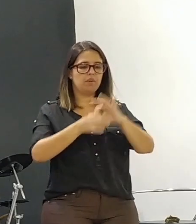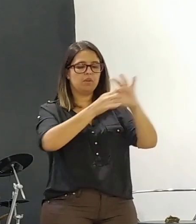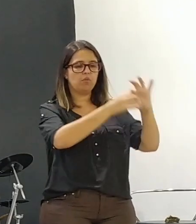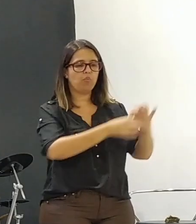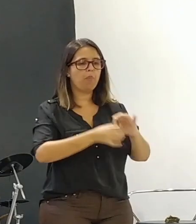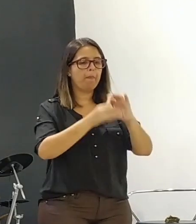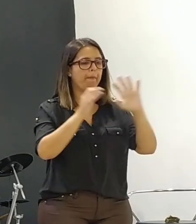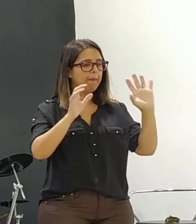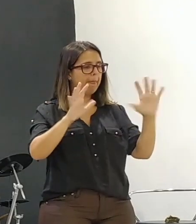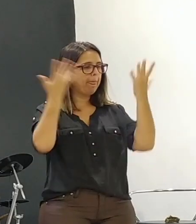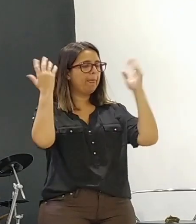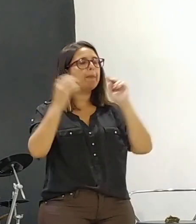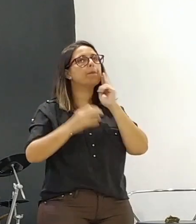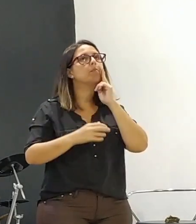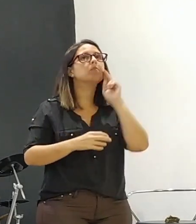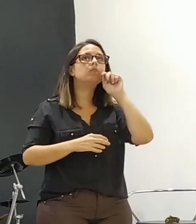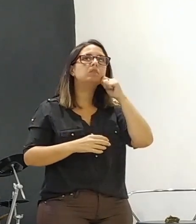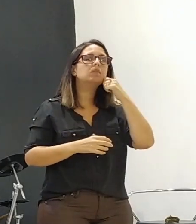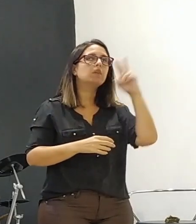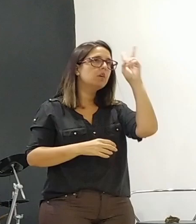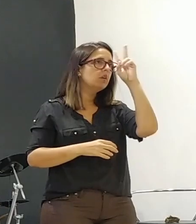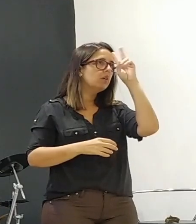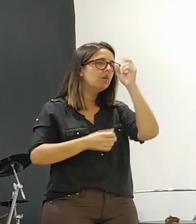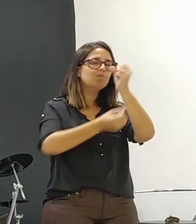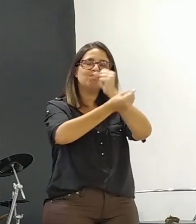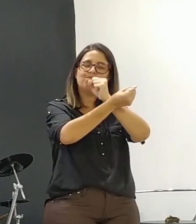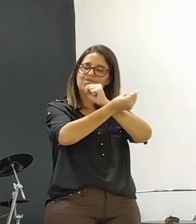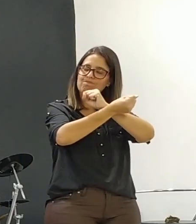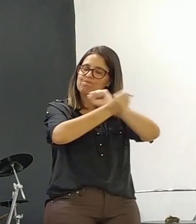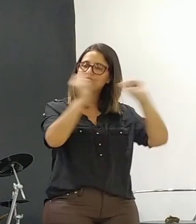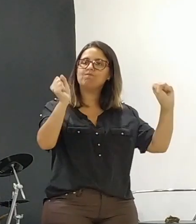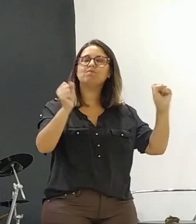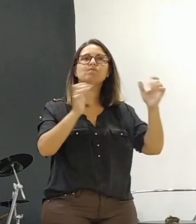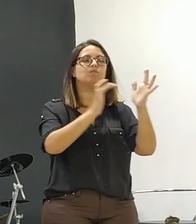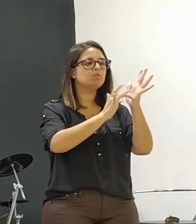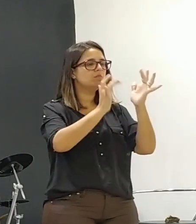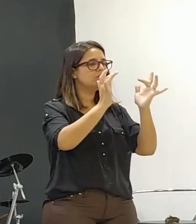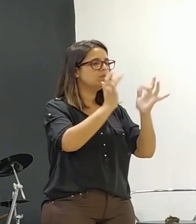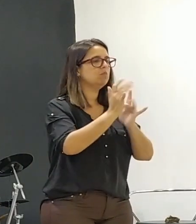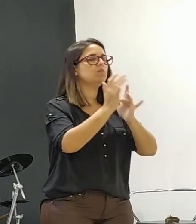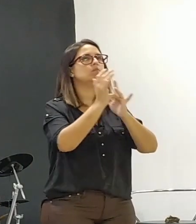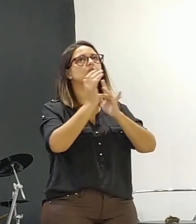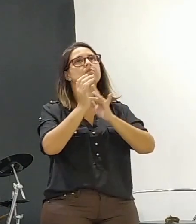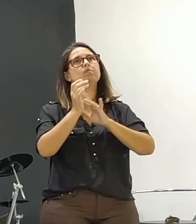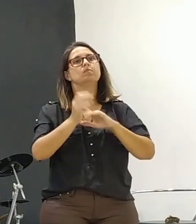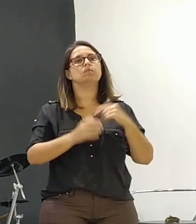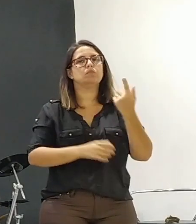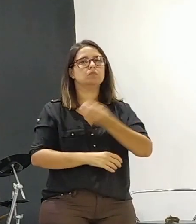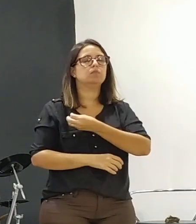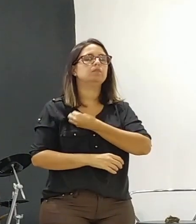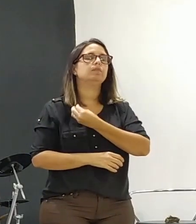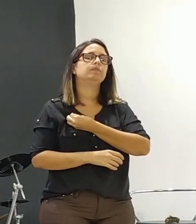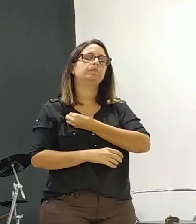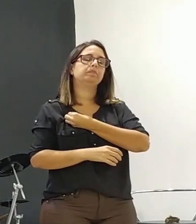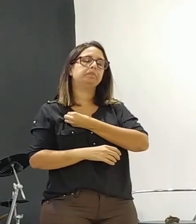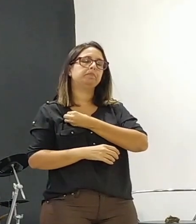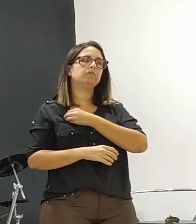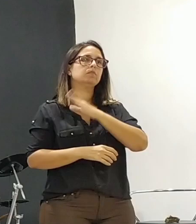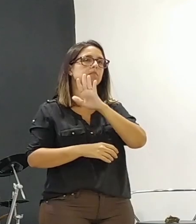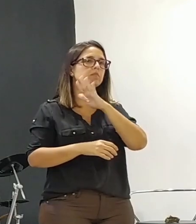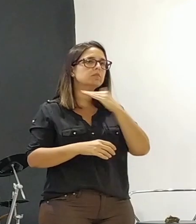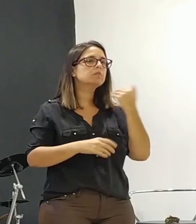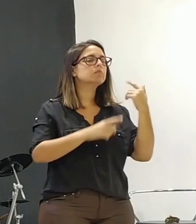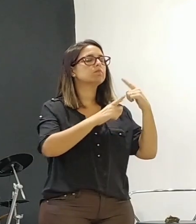ceia, estamos lembrando da grande libertação que Jesus operou nas nossas vidas, quando